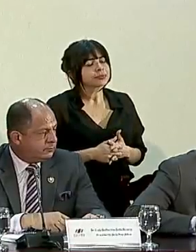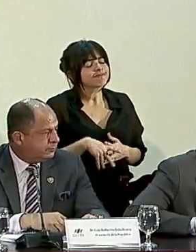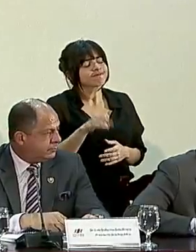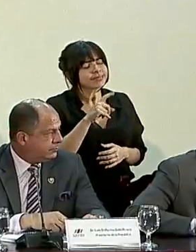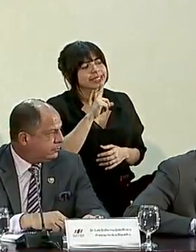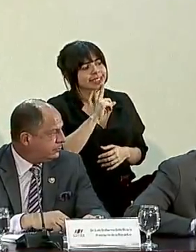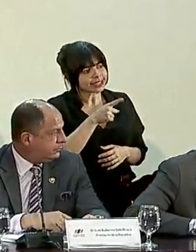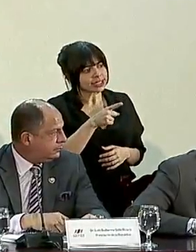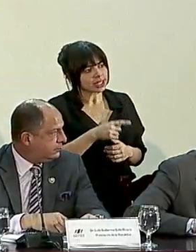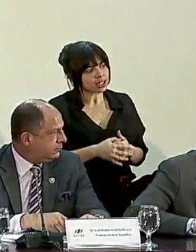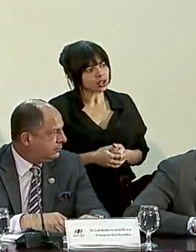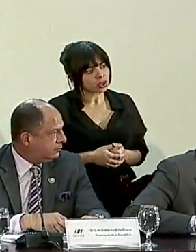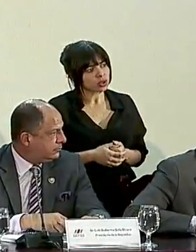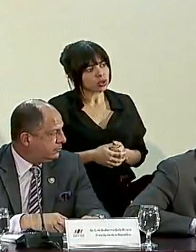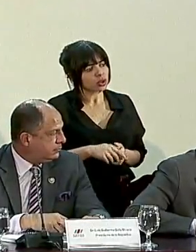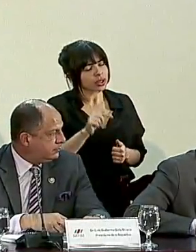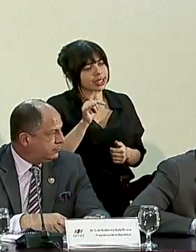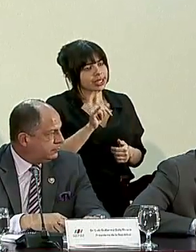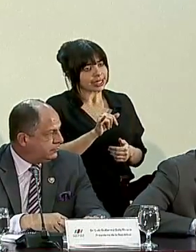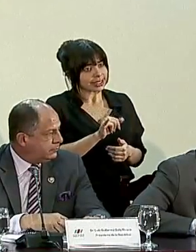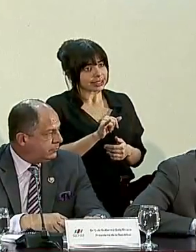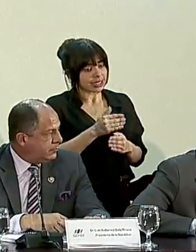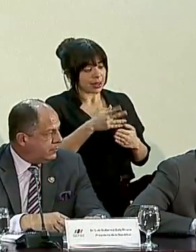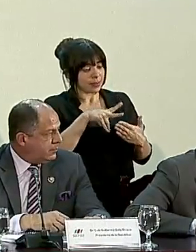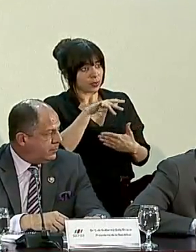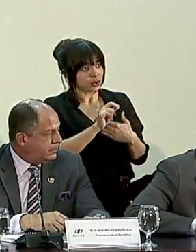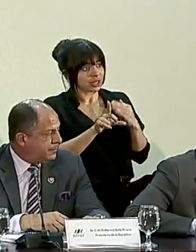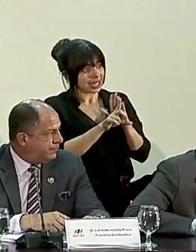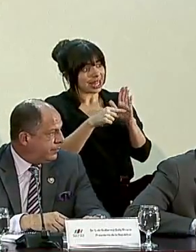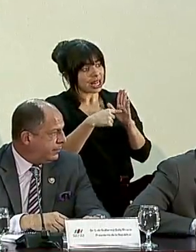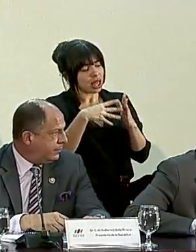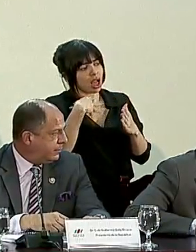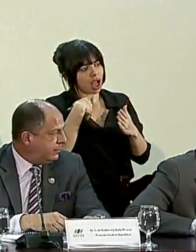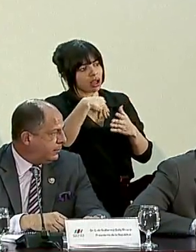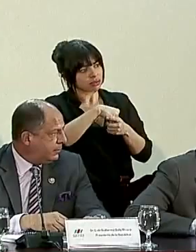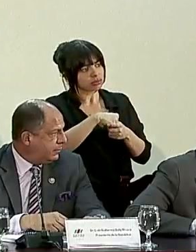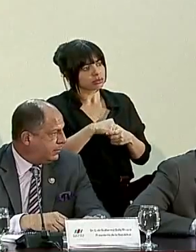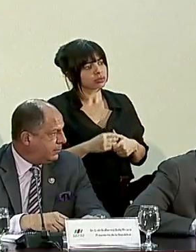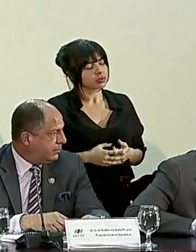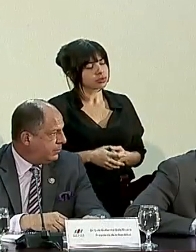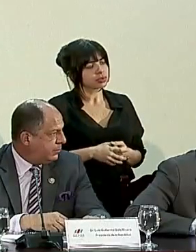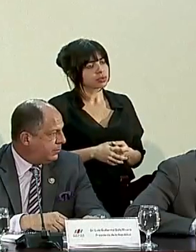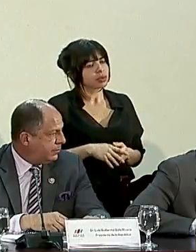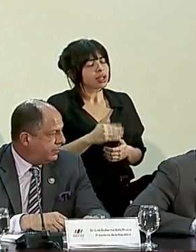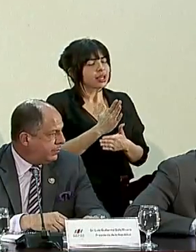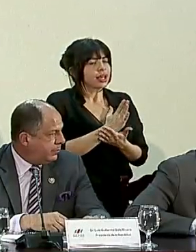Si bien es cierto, este anteproyecto de ley contempla